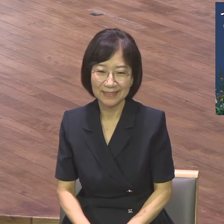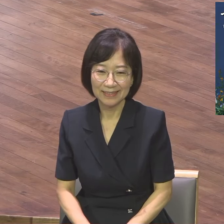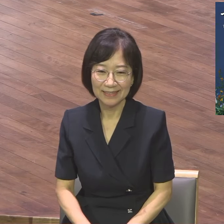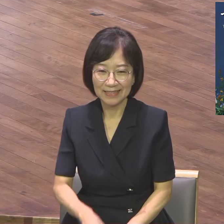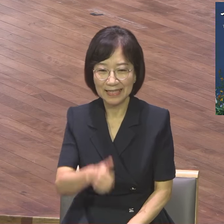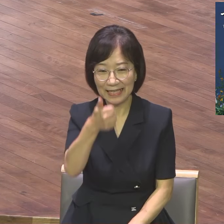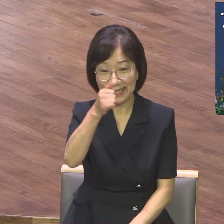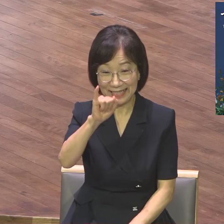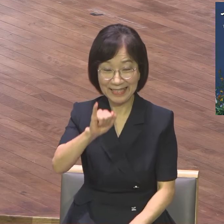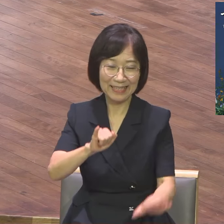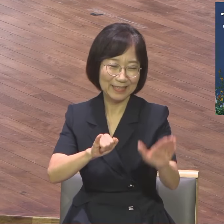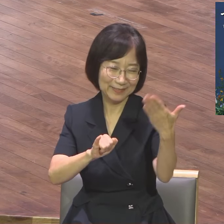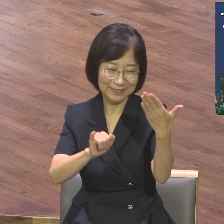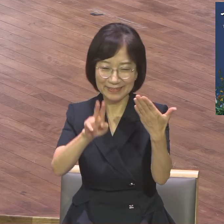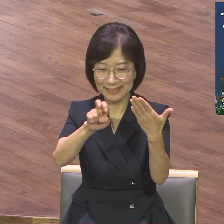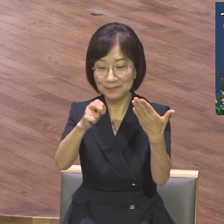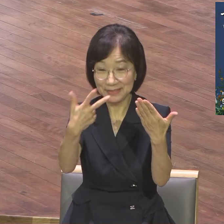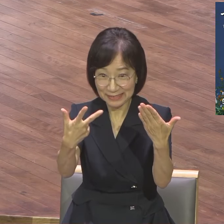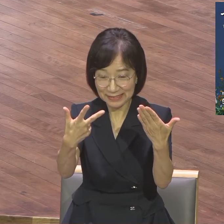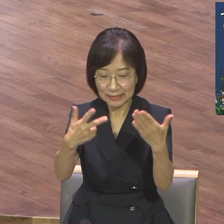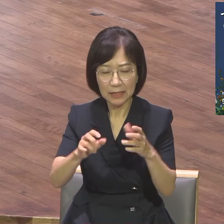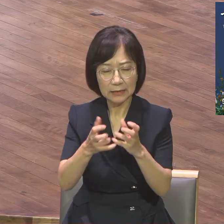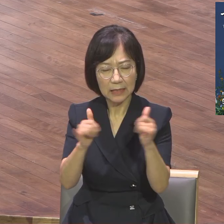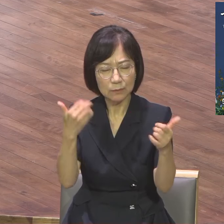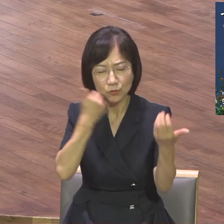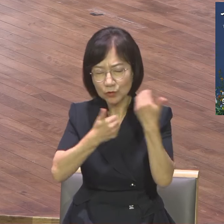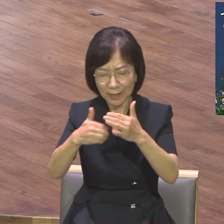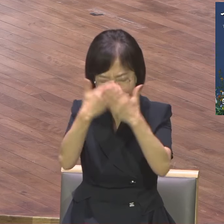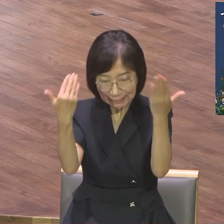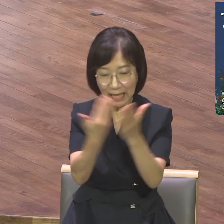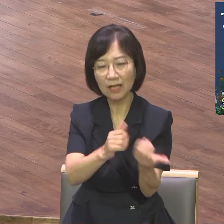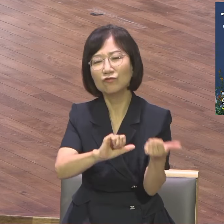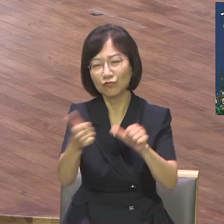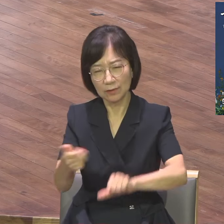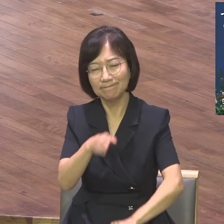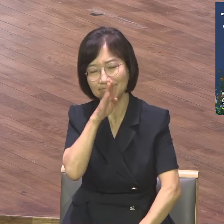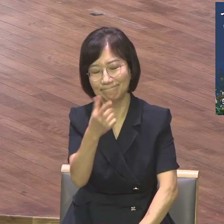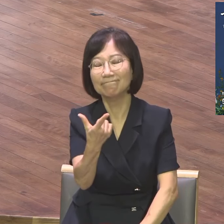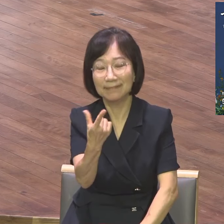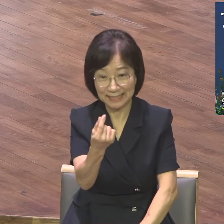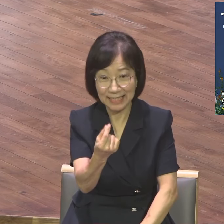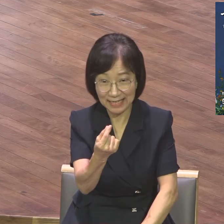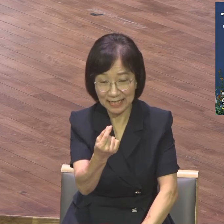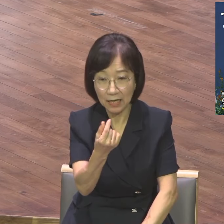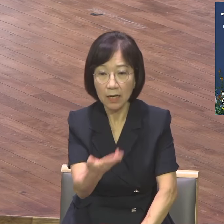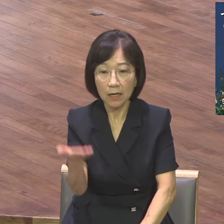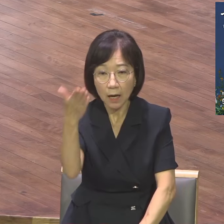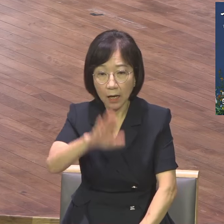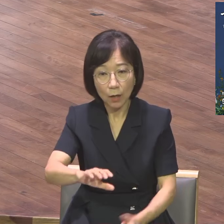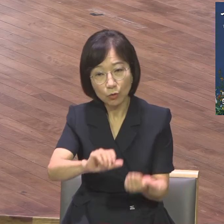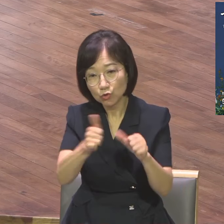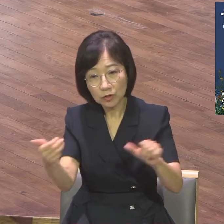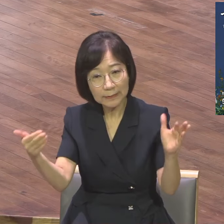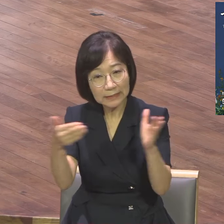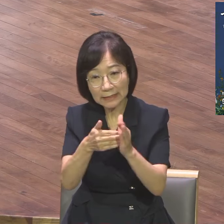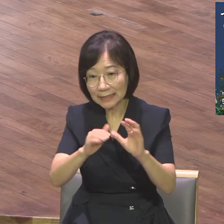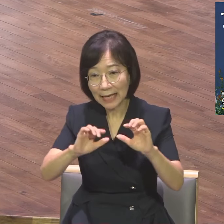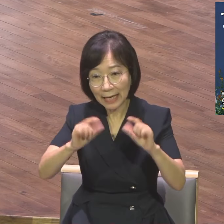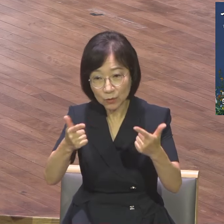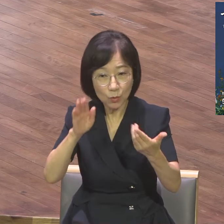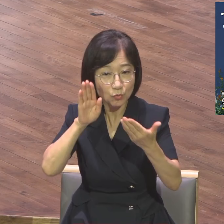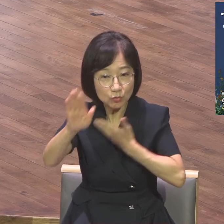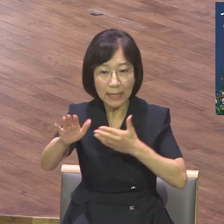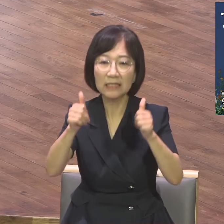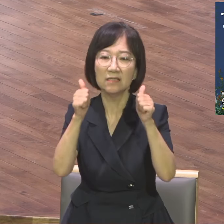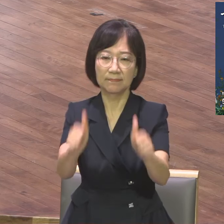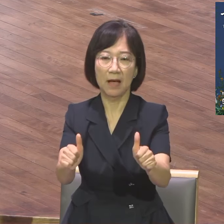히브리 9장 27절에 한 번 죽는 것은 사람에게 정한 뜻이요 그 뒤에는 심판이